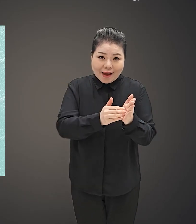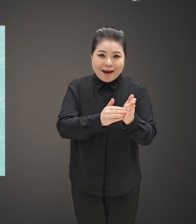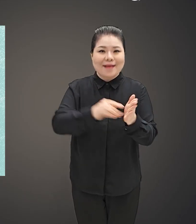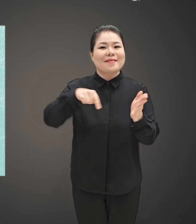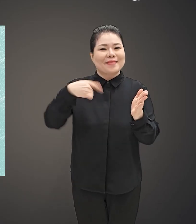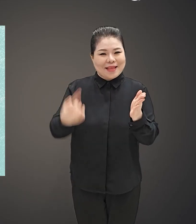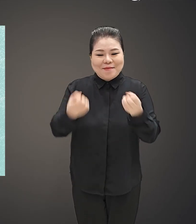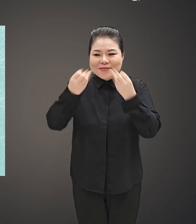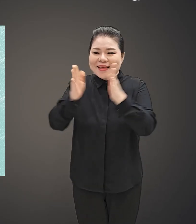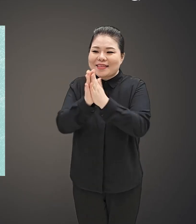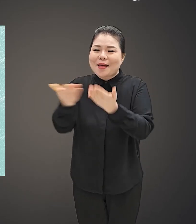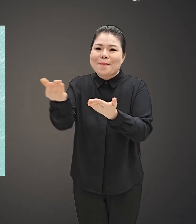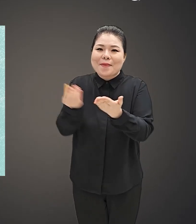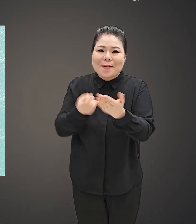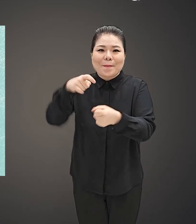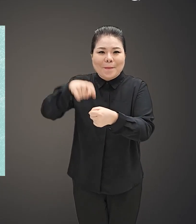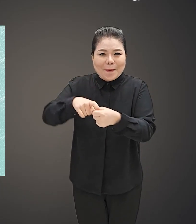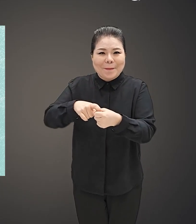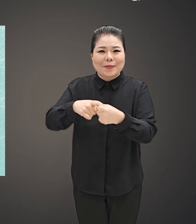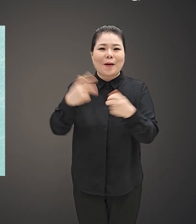신착 도서 더미와 교환하러